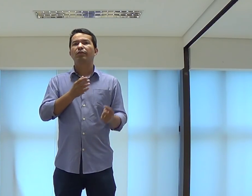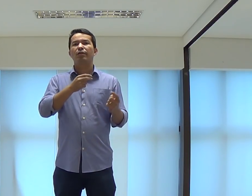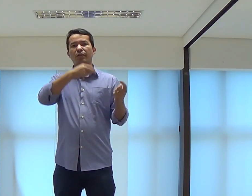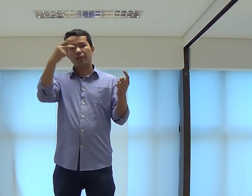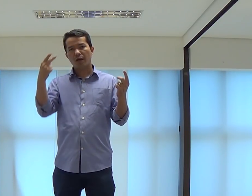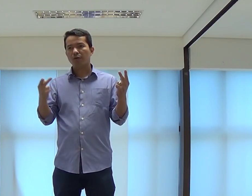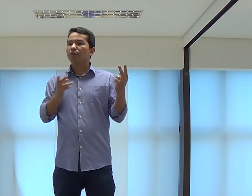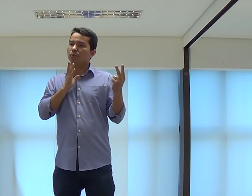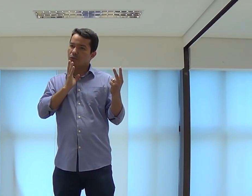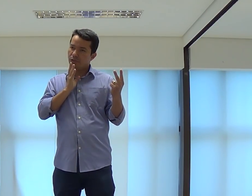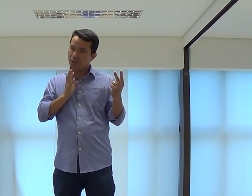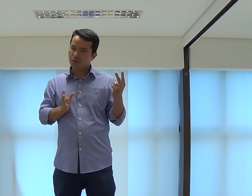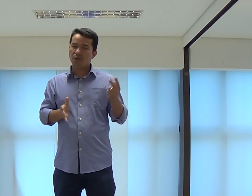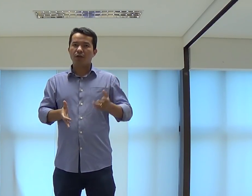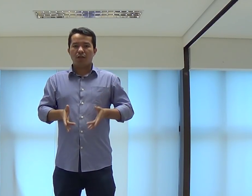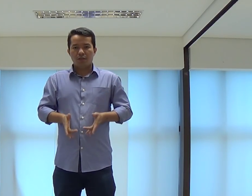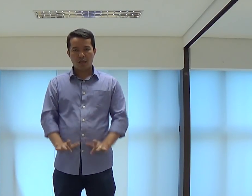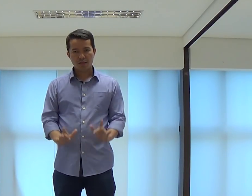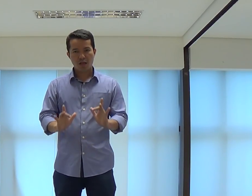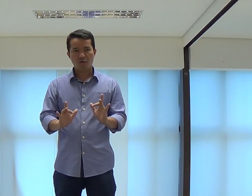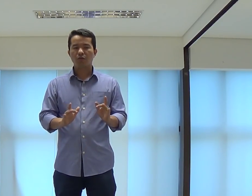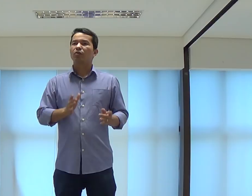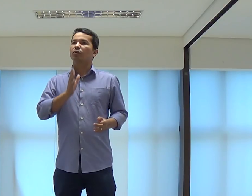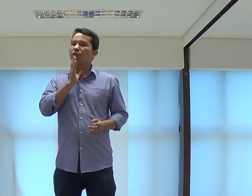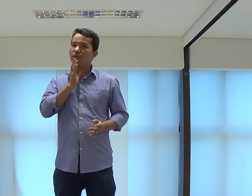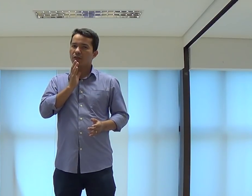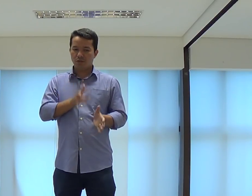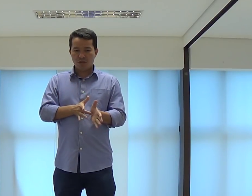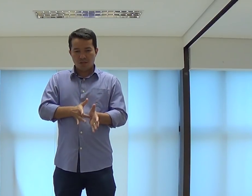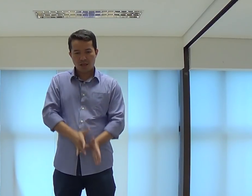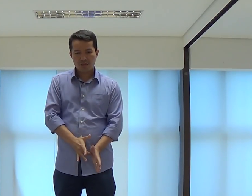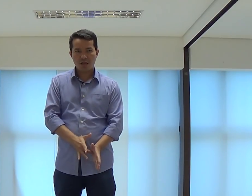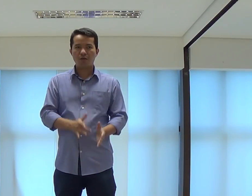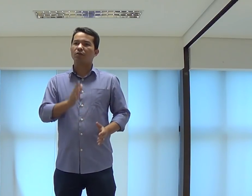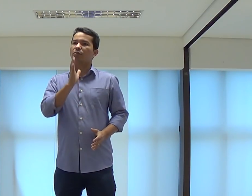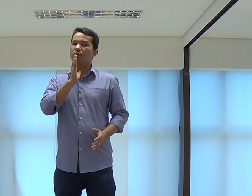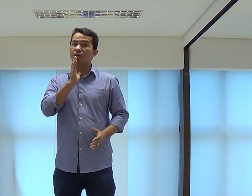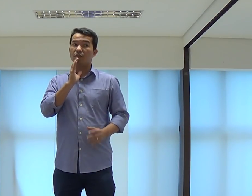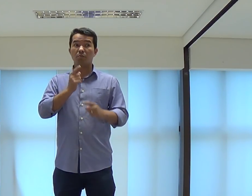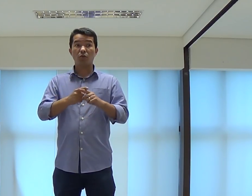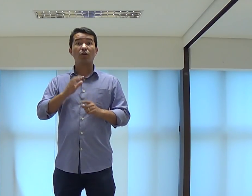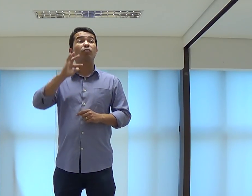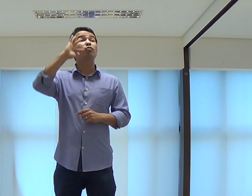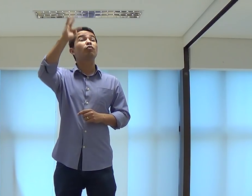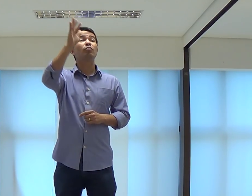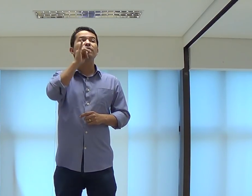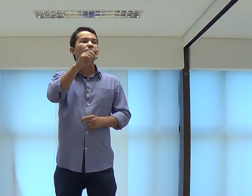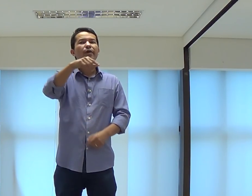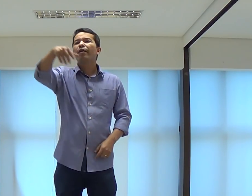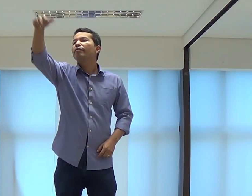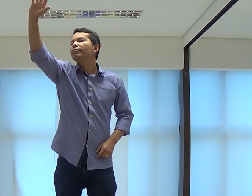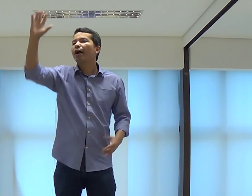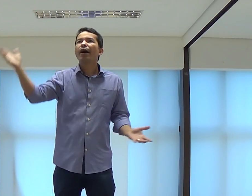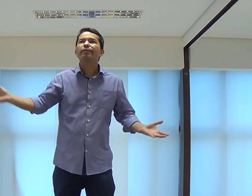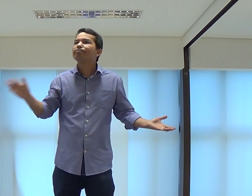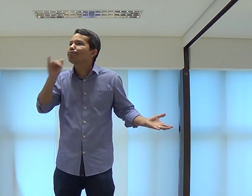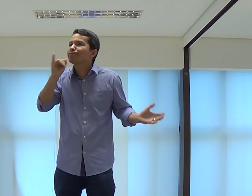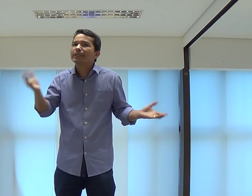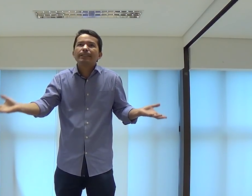tem que saber esse sinal, tem que saber esse outro Natal e esse, né? Para a gente estar sabendo que no futuro, como é que a